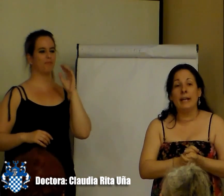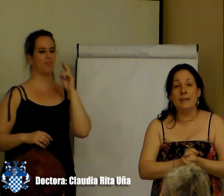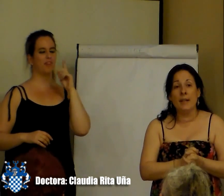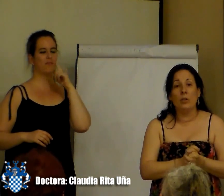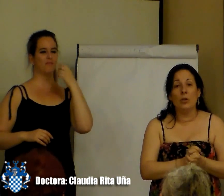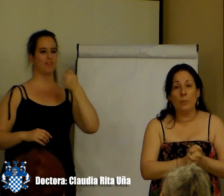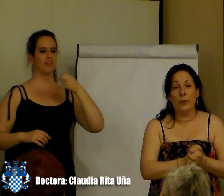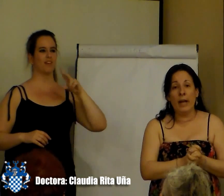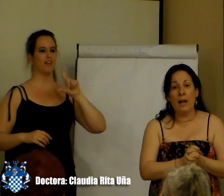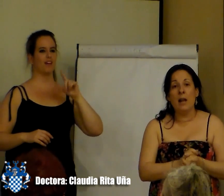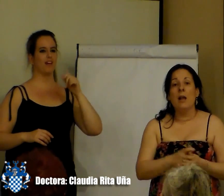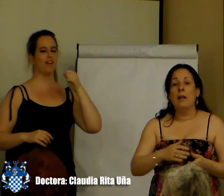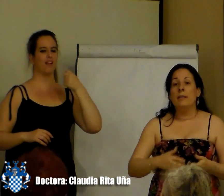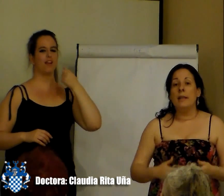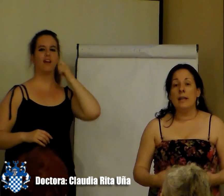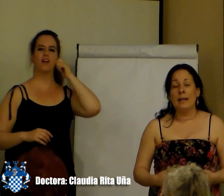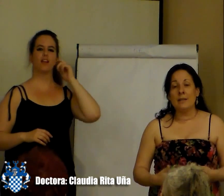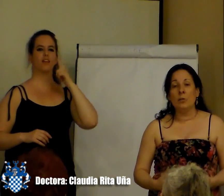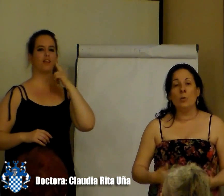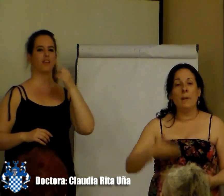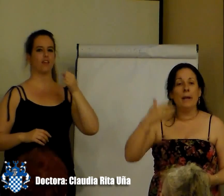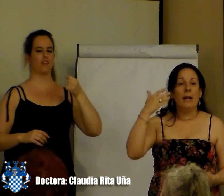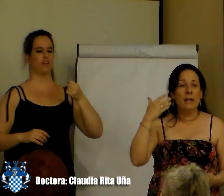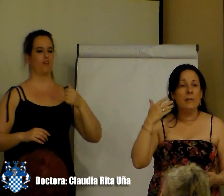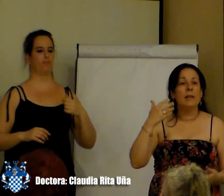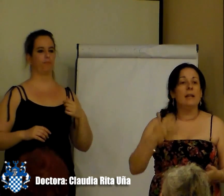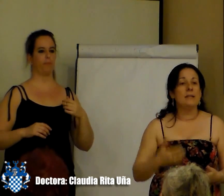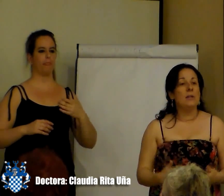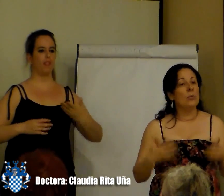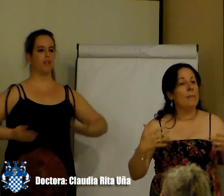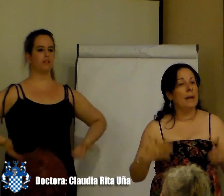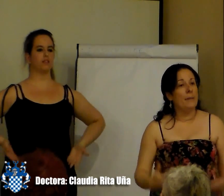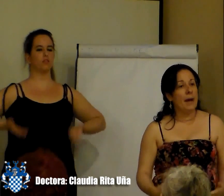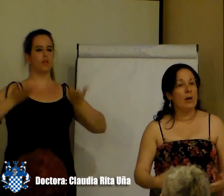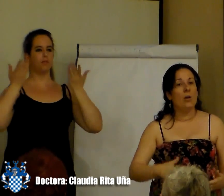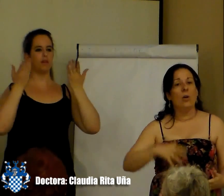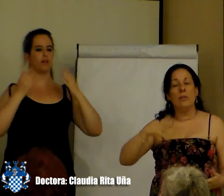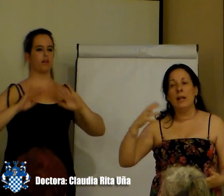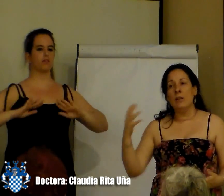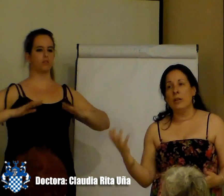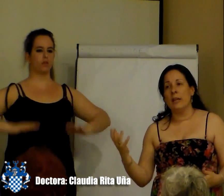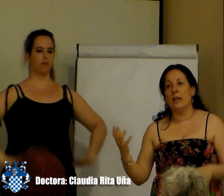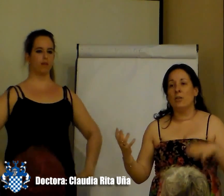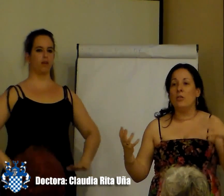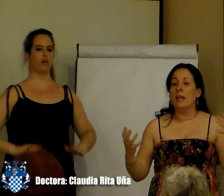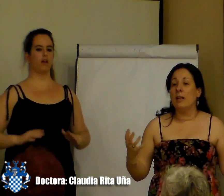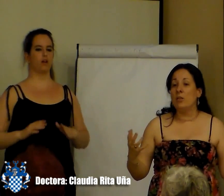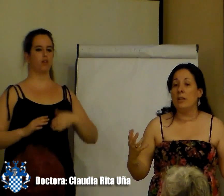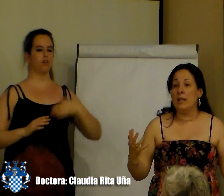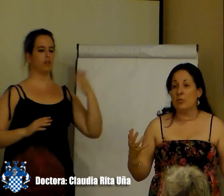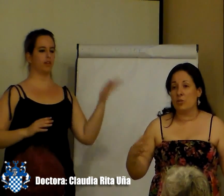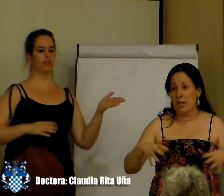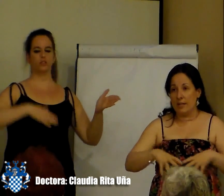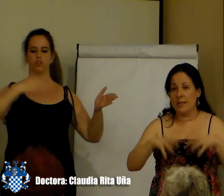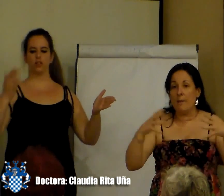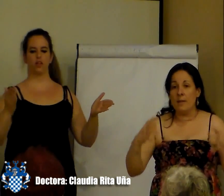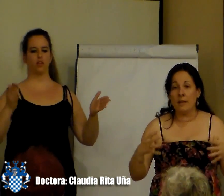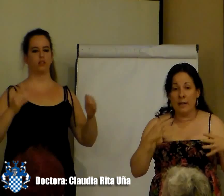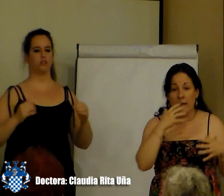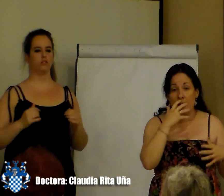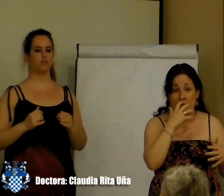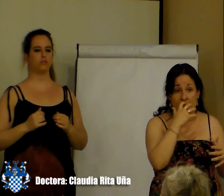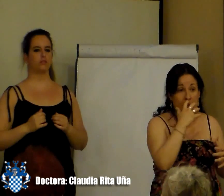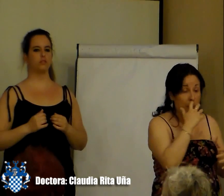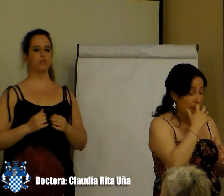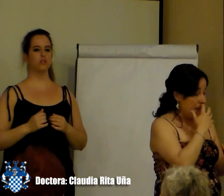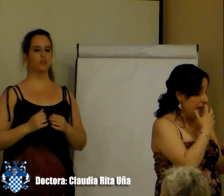dolor generalizado corporal de la cintura para arriba, de la cintura para abajo, del lado izquierdo, del lado derecho, o sea que sea